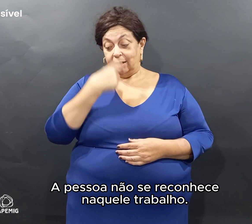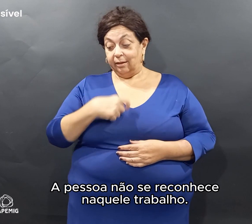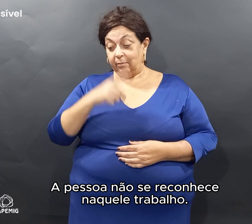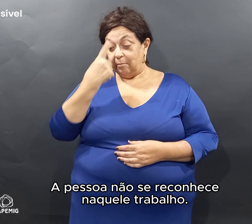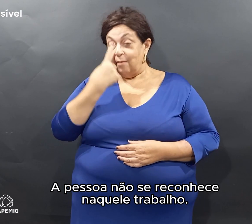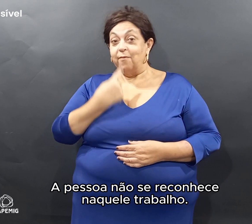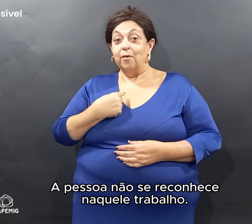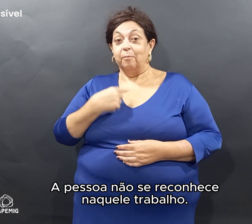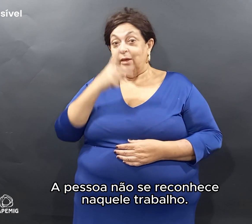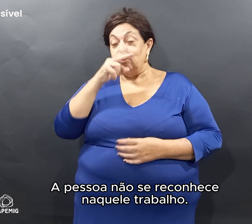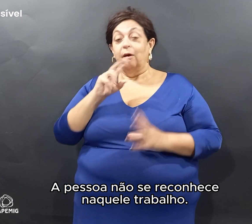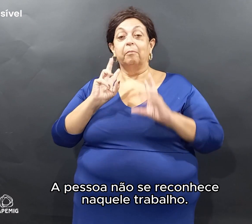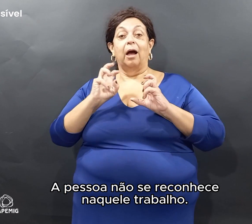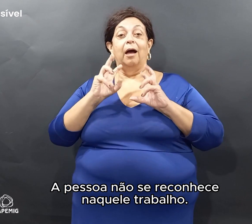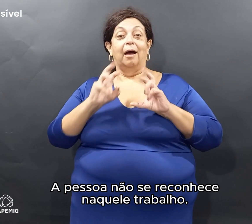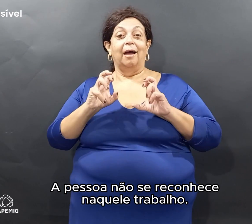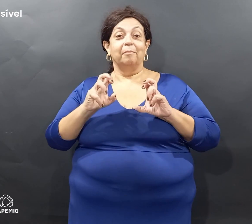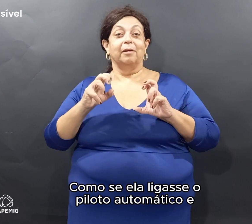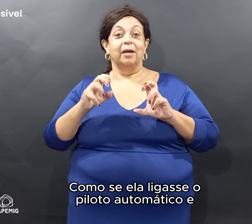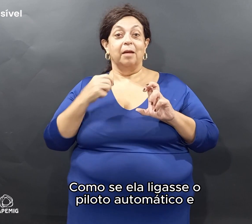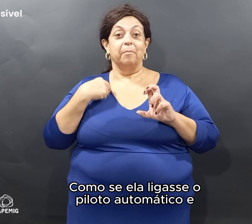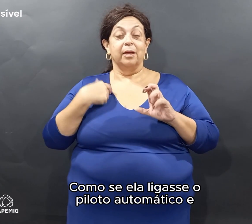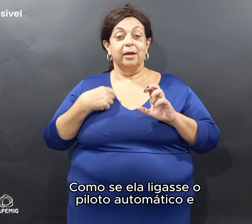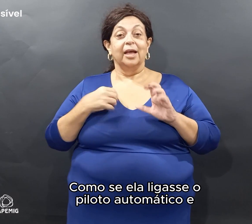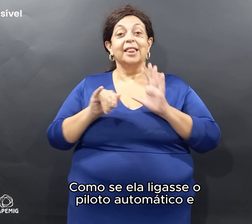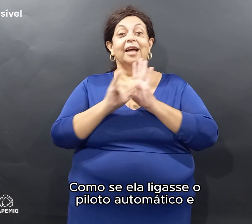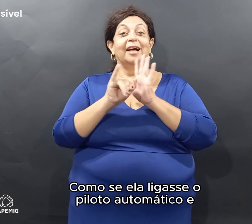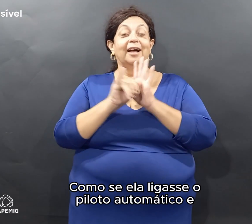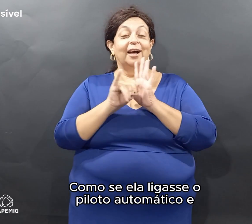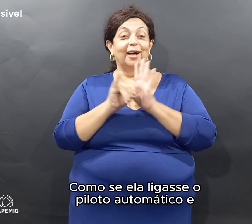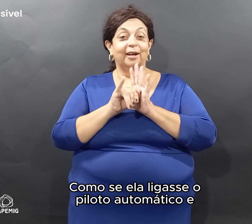não se reconhece naquele trabalho, como se ela